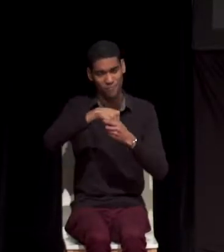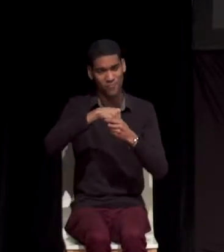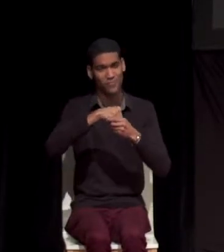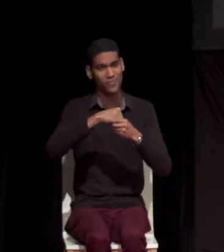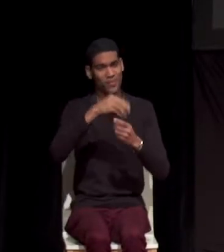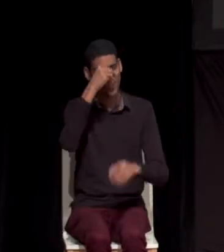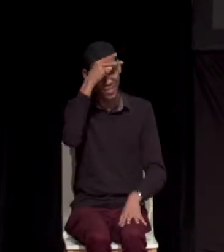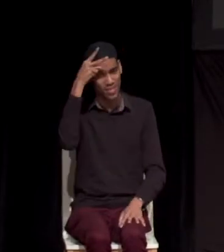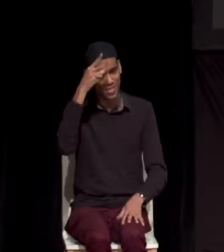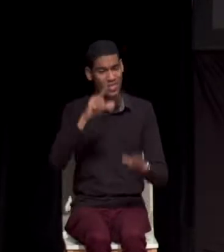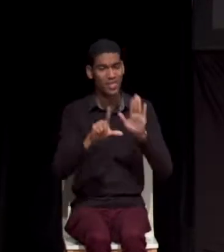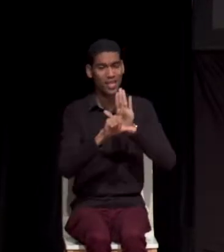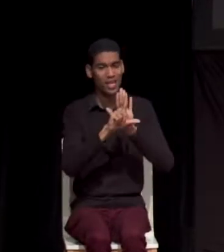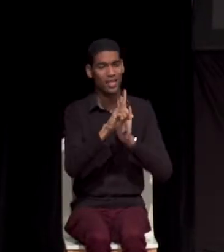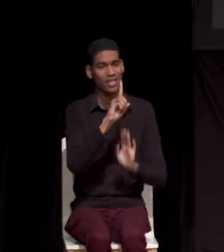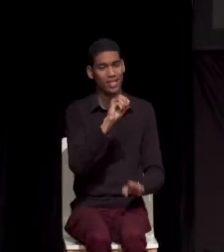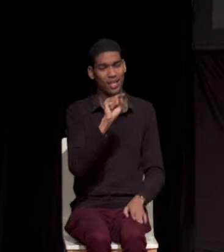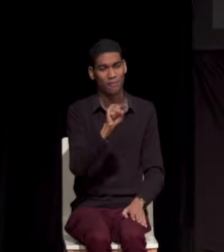da